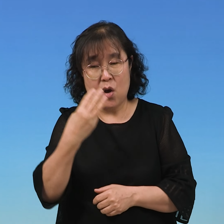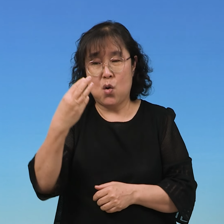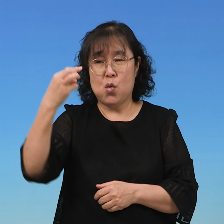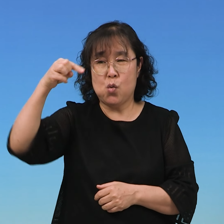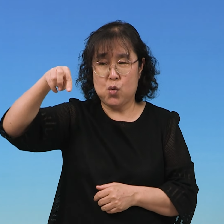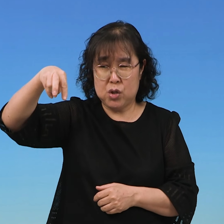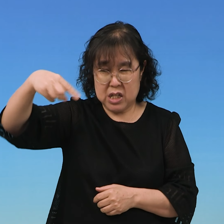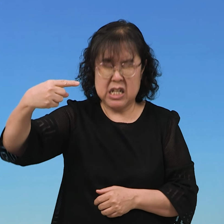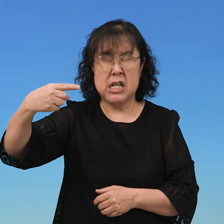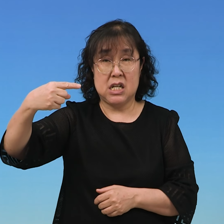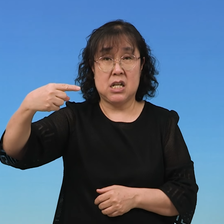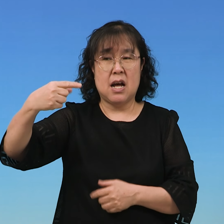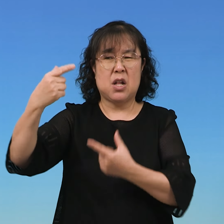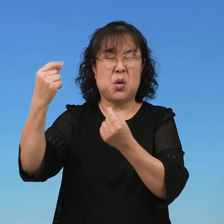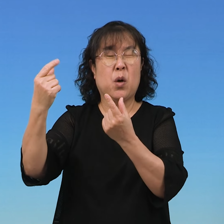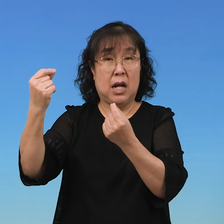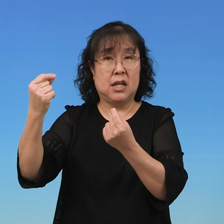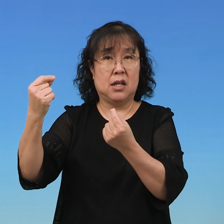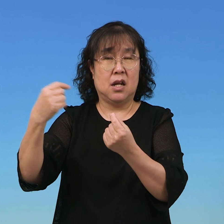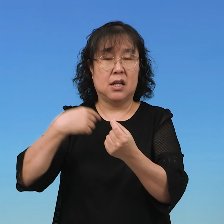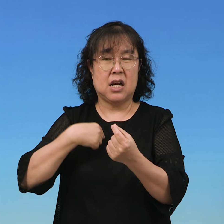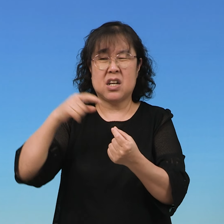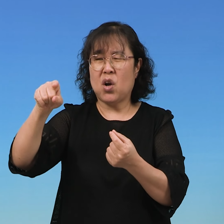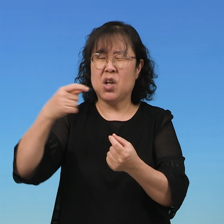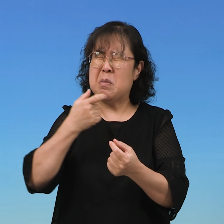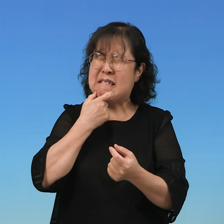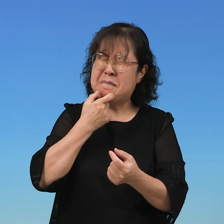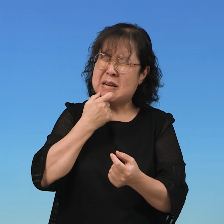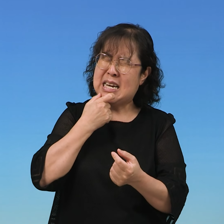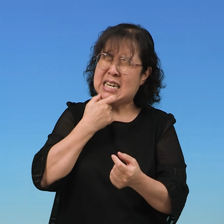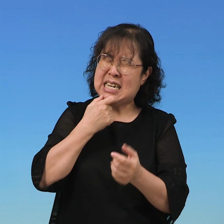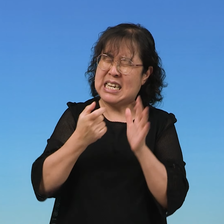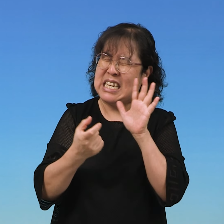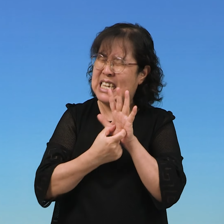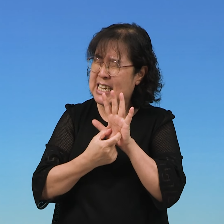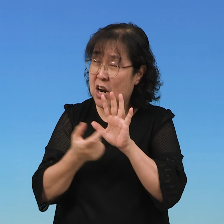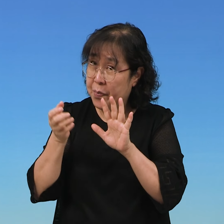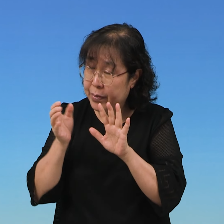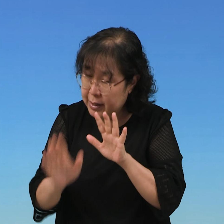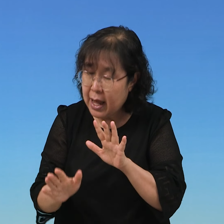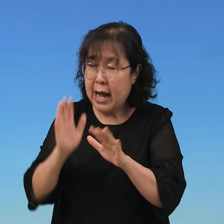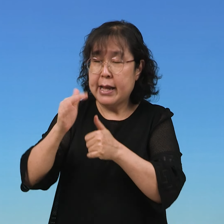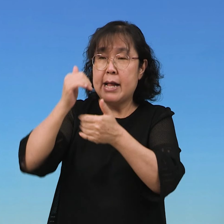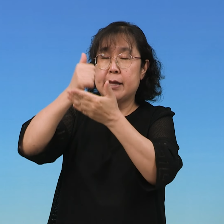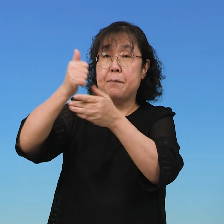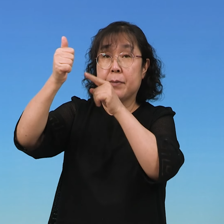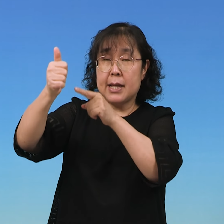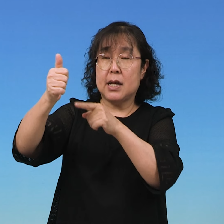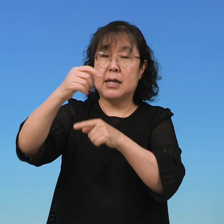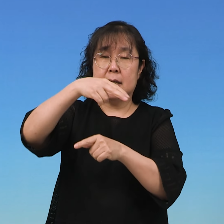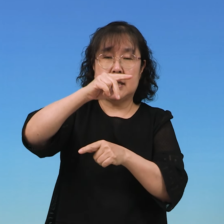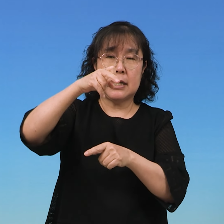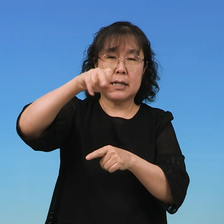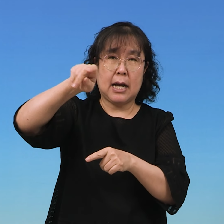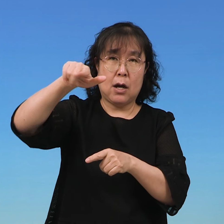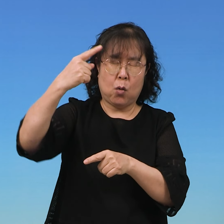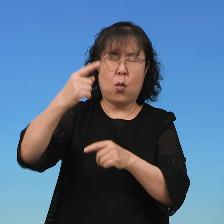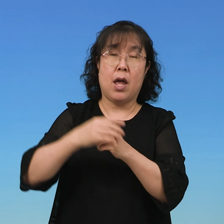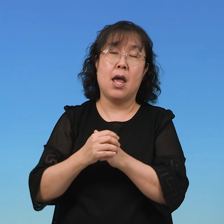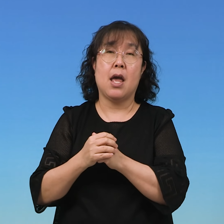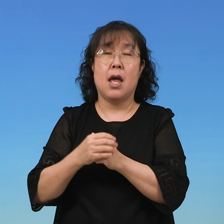제가 시카고를 생각하면 한때 그쪽으로 내 고개도 안 돌리고 싶었어요. 그랬는데 하나님이